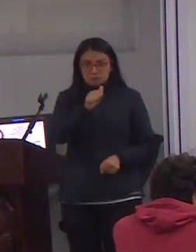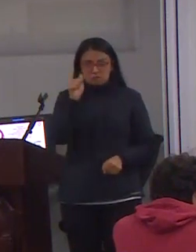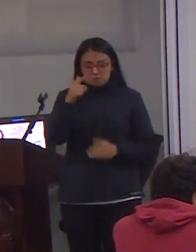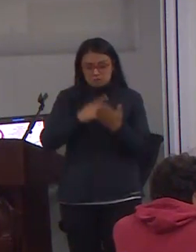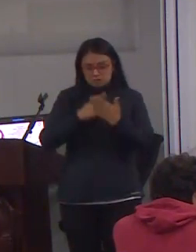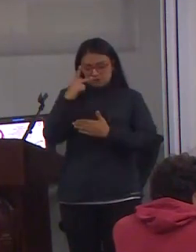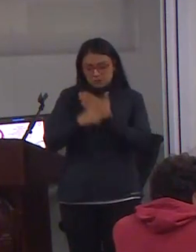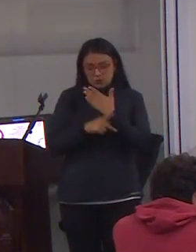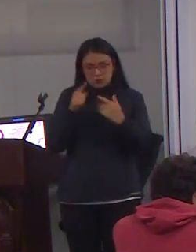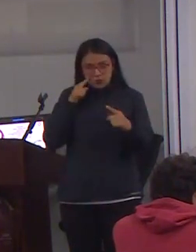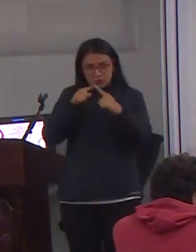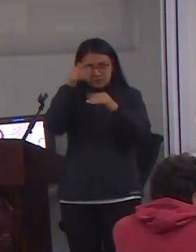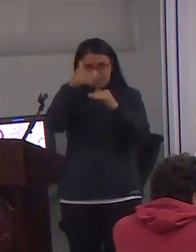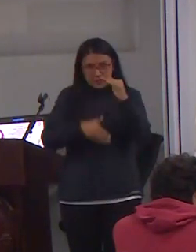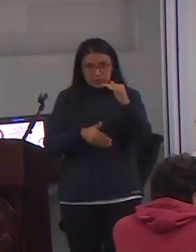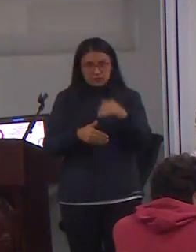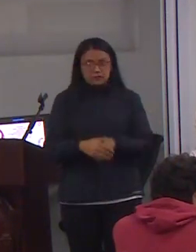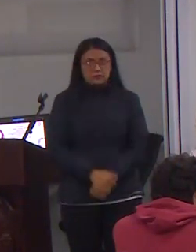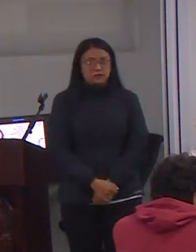proyectos o metas?